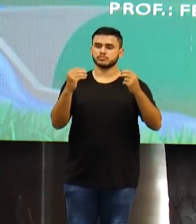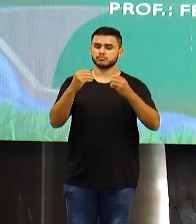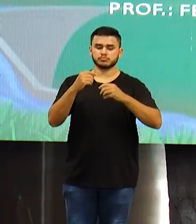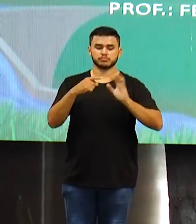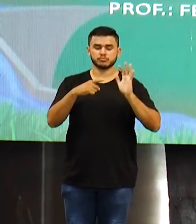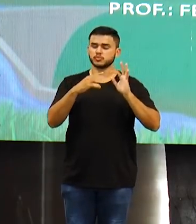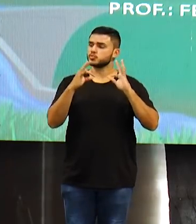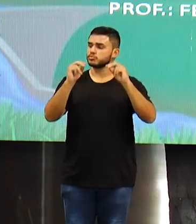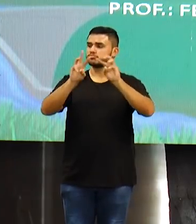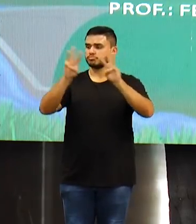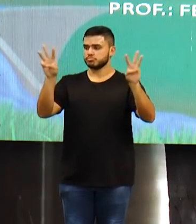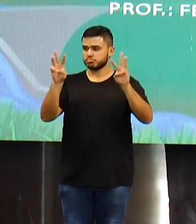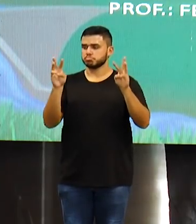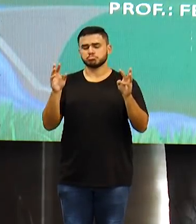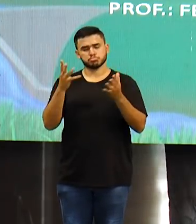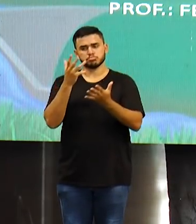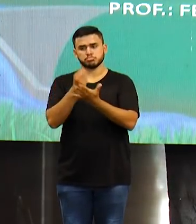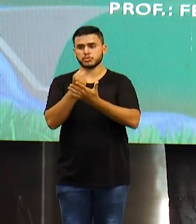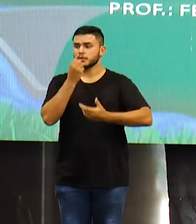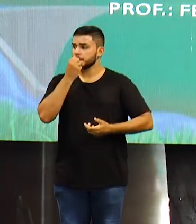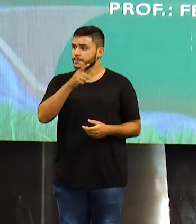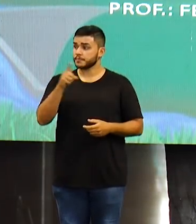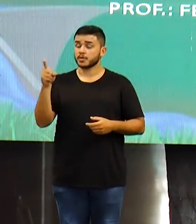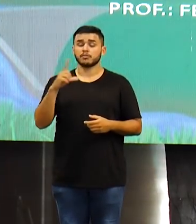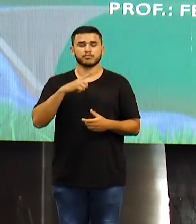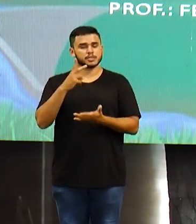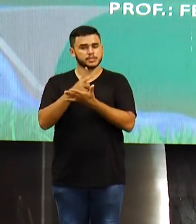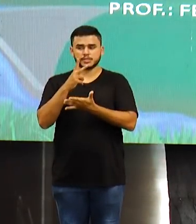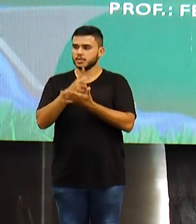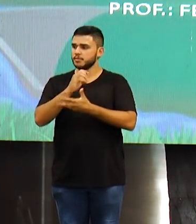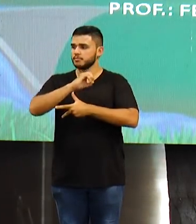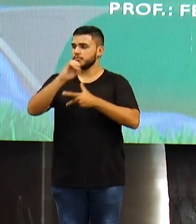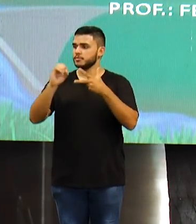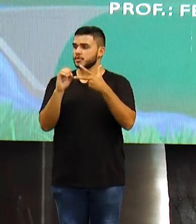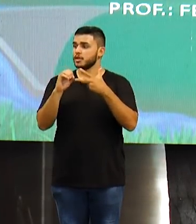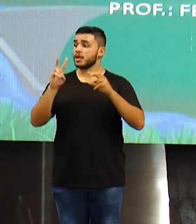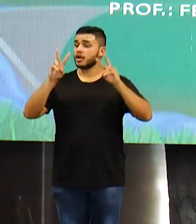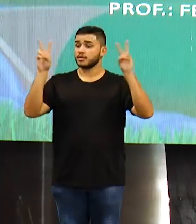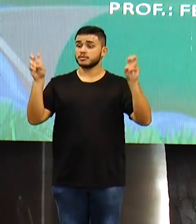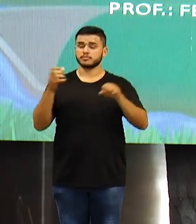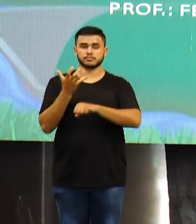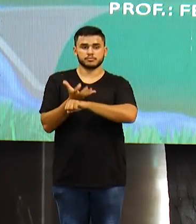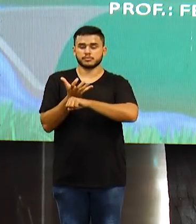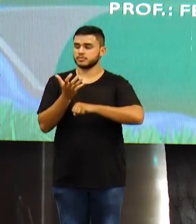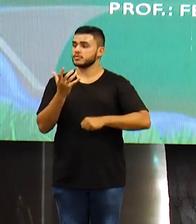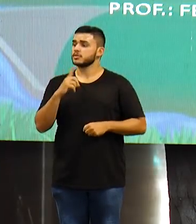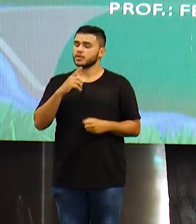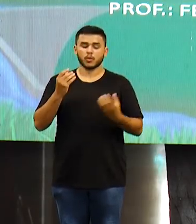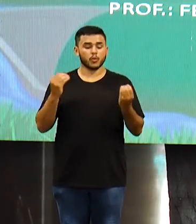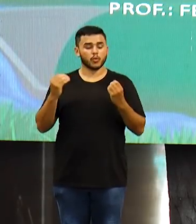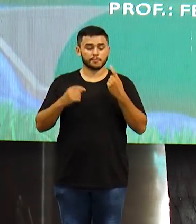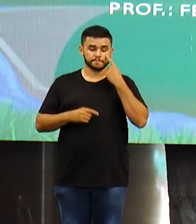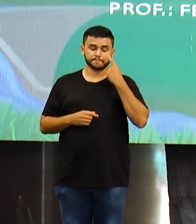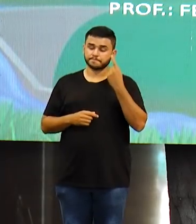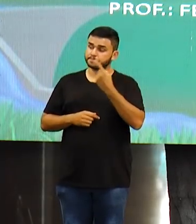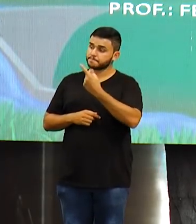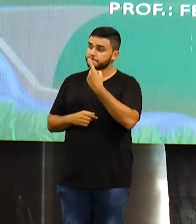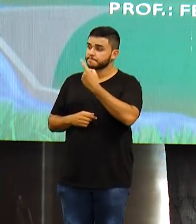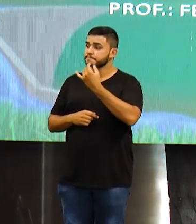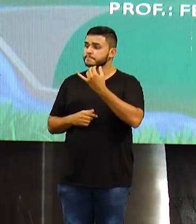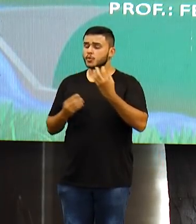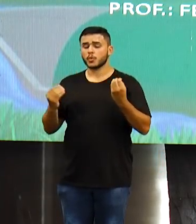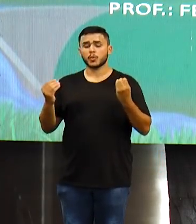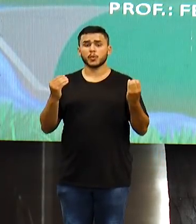vocês. É outro assunto legal, competência 6 de Enem, na geografia, que é sobre fontes de energia. O